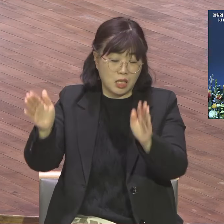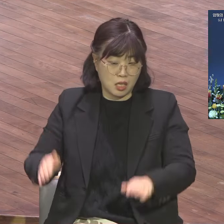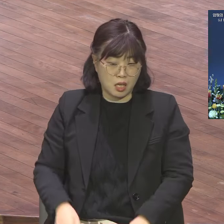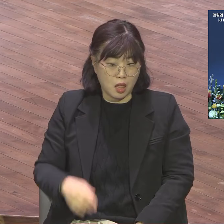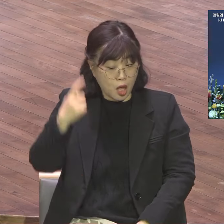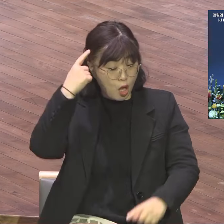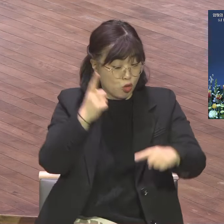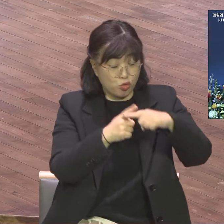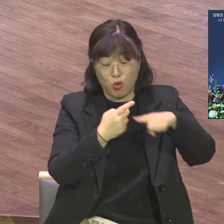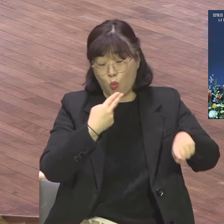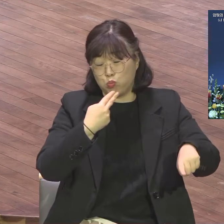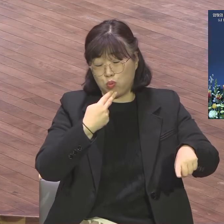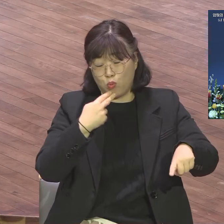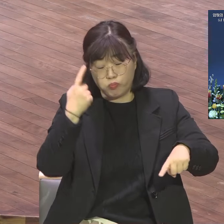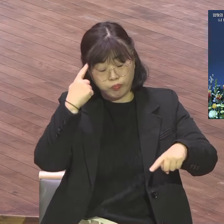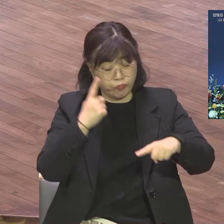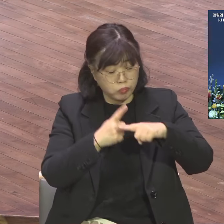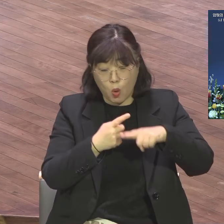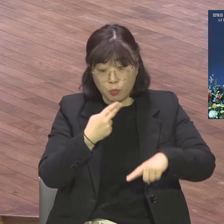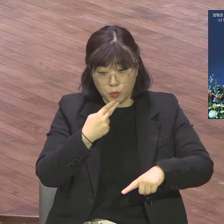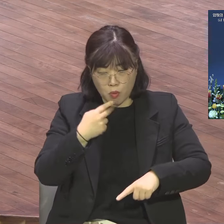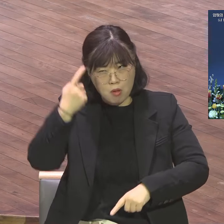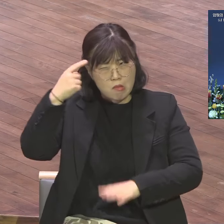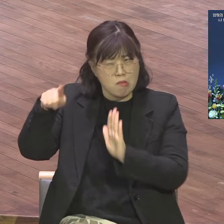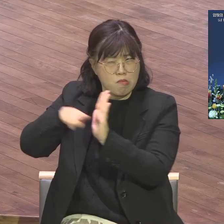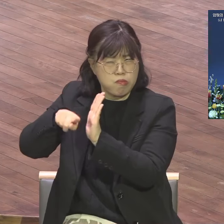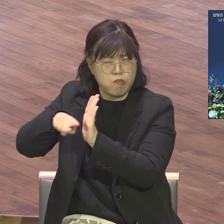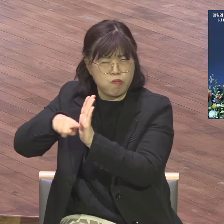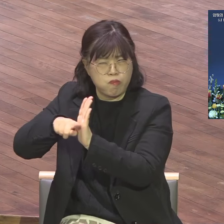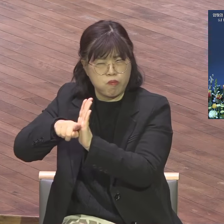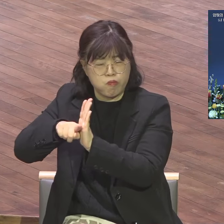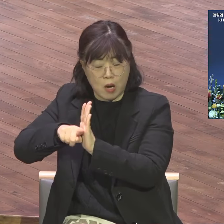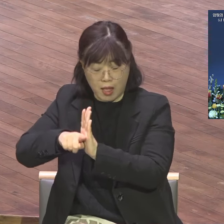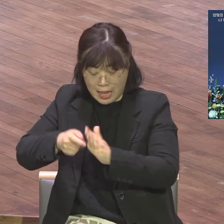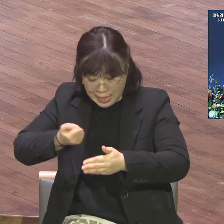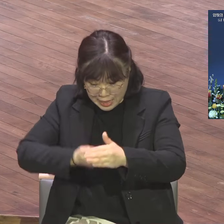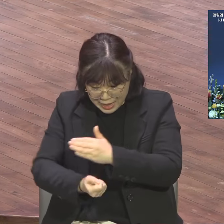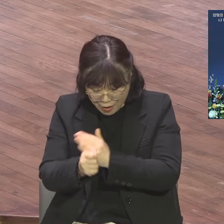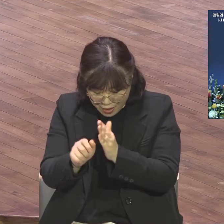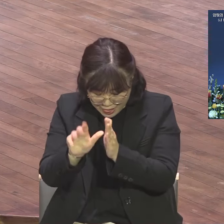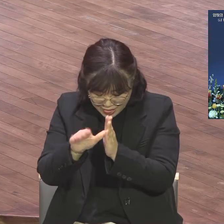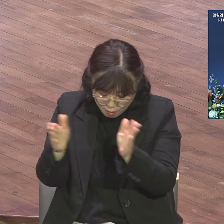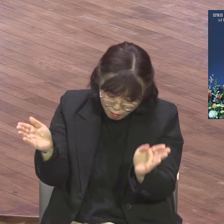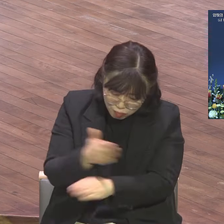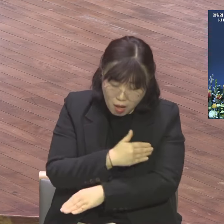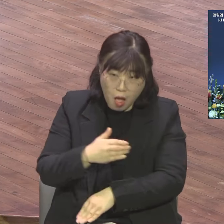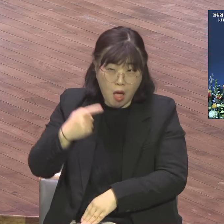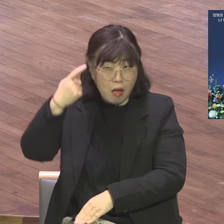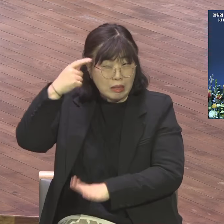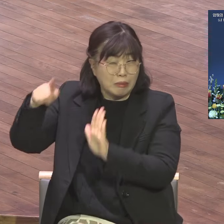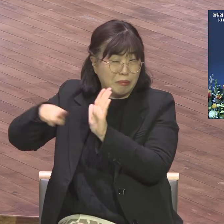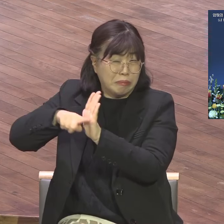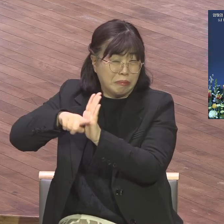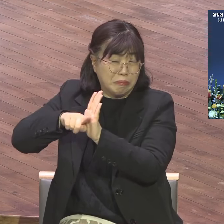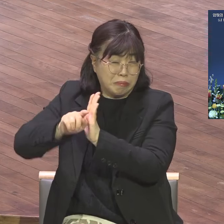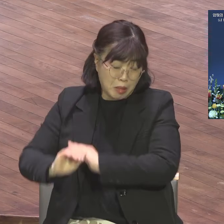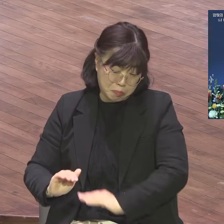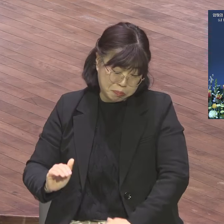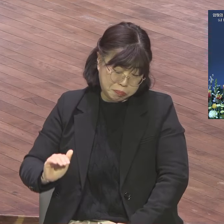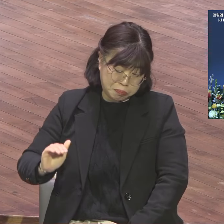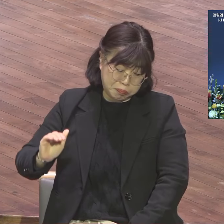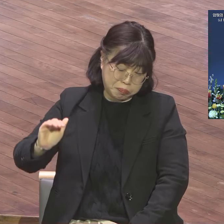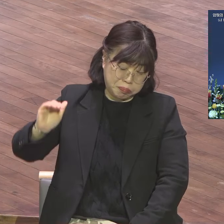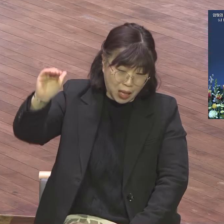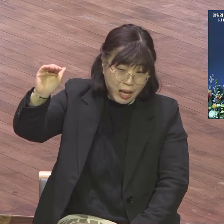없어요. 그런 환경 속에 태어났지만은 하나님의 스케일 속에 들어가니까 내가 하나님의 스케일 속에 쓰임